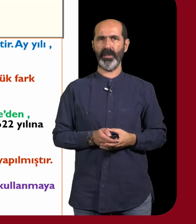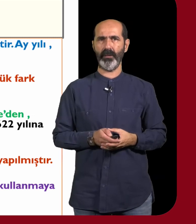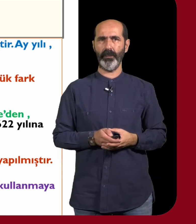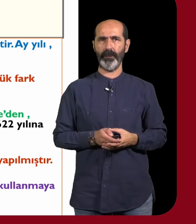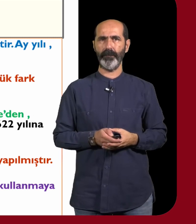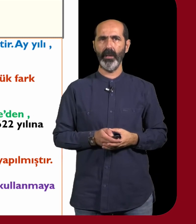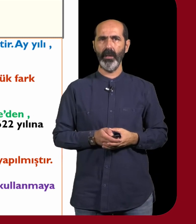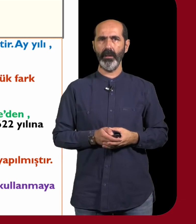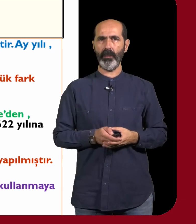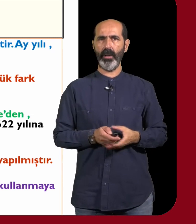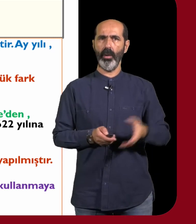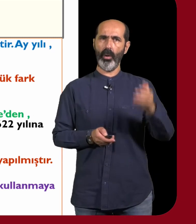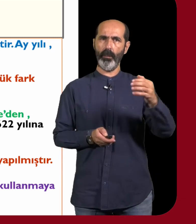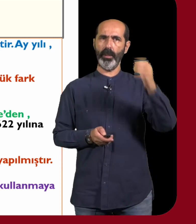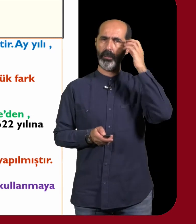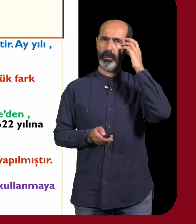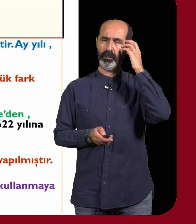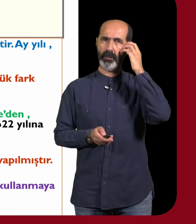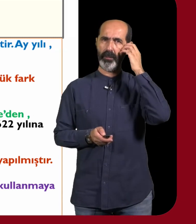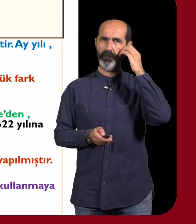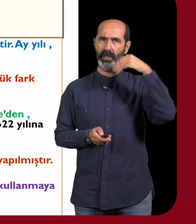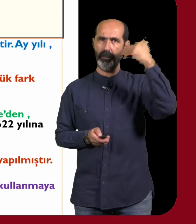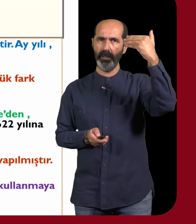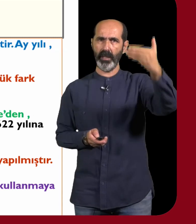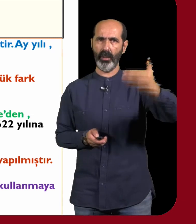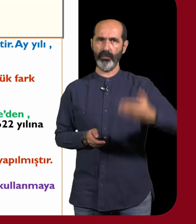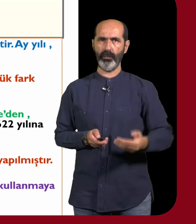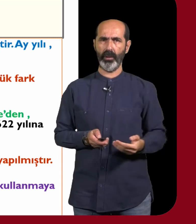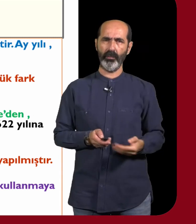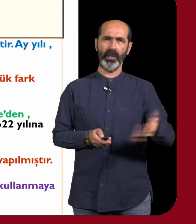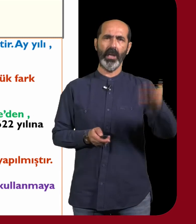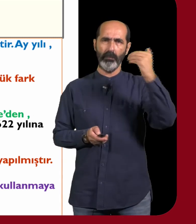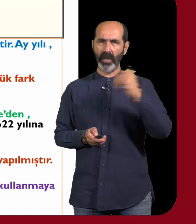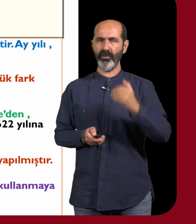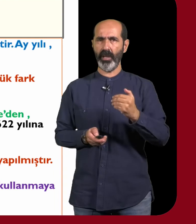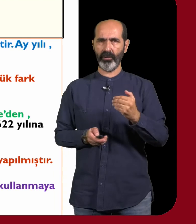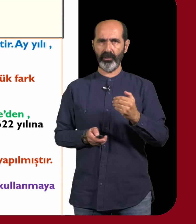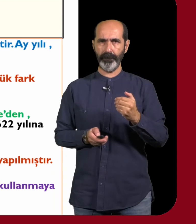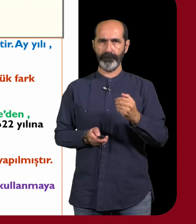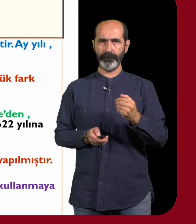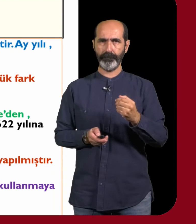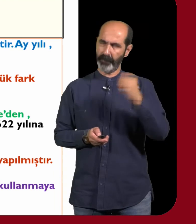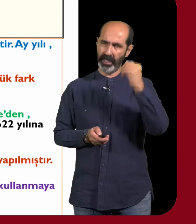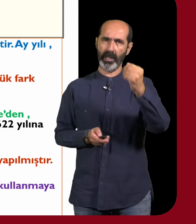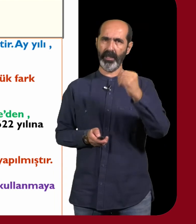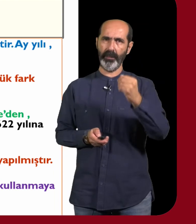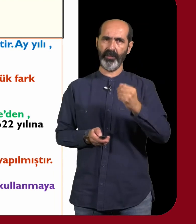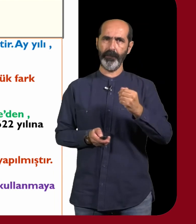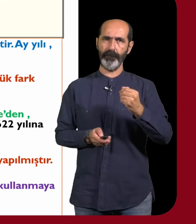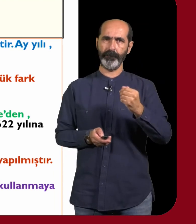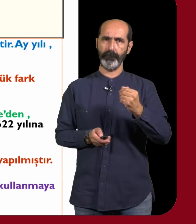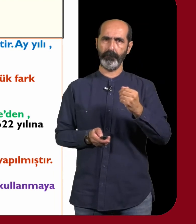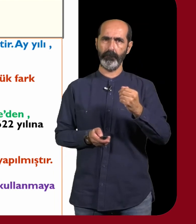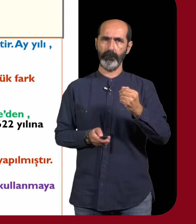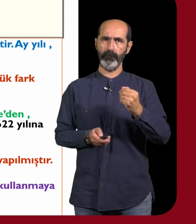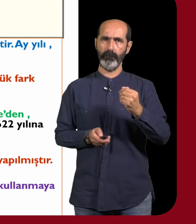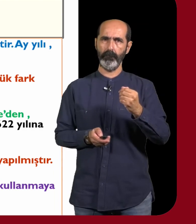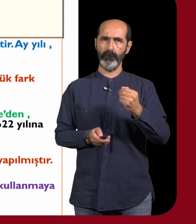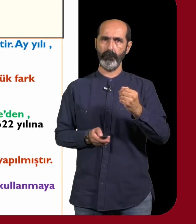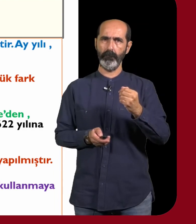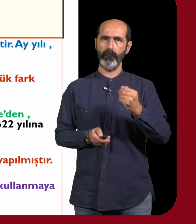değerlenmiş bir takvimdir tabi 11 günlük zaman dilimi daha önce söylemiştik başlangıcı Peygamberimizin